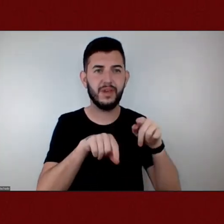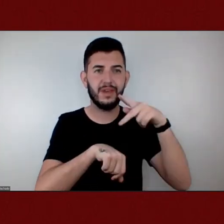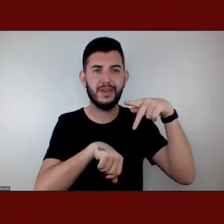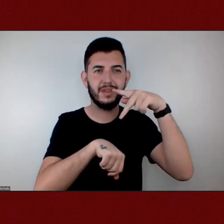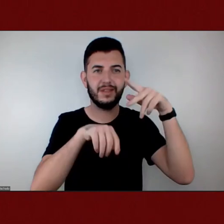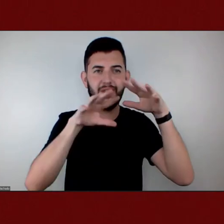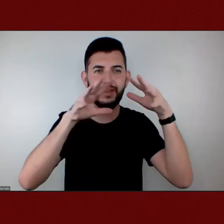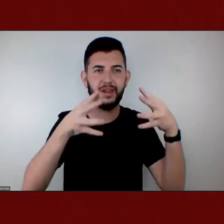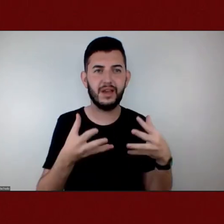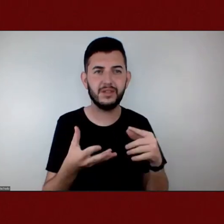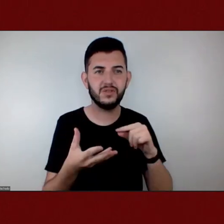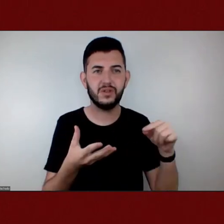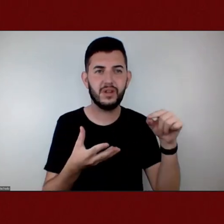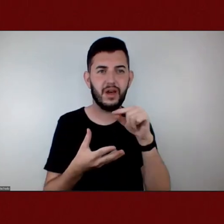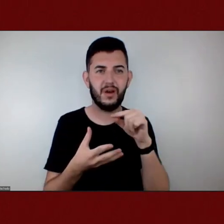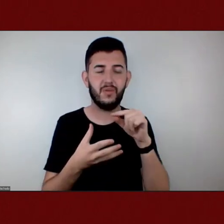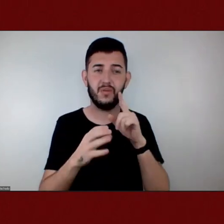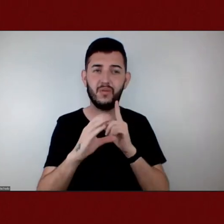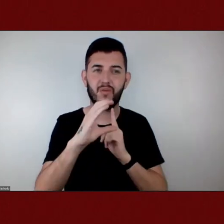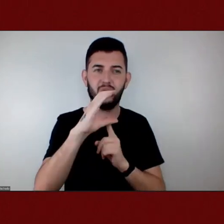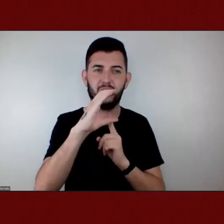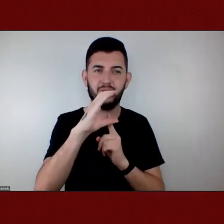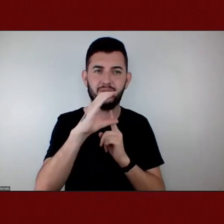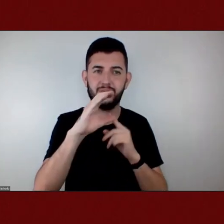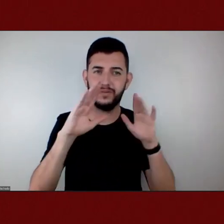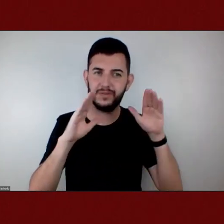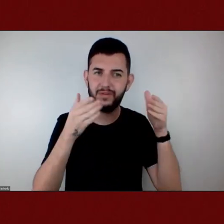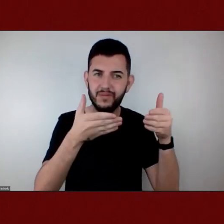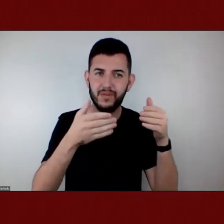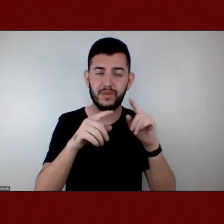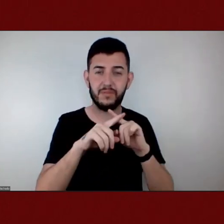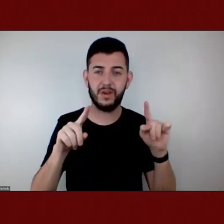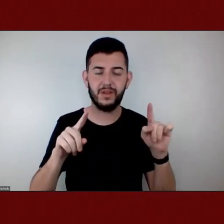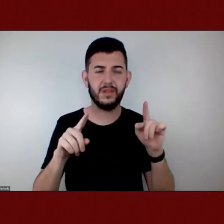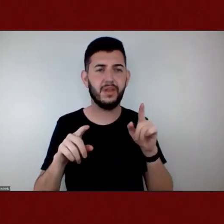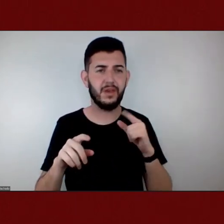nos permitimos mencionar não só alguns destes aspectos.